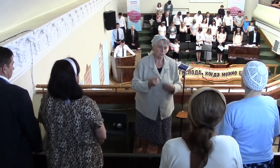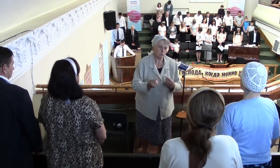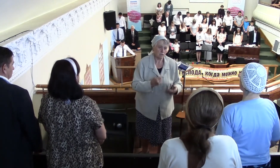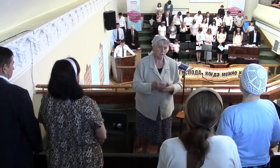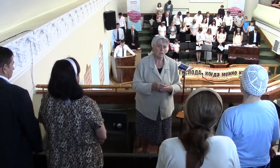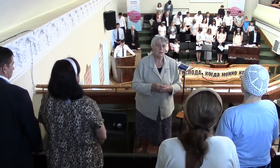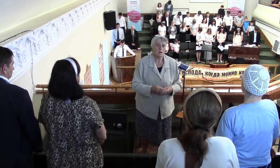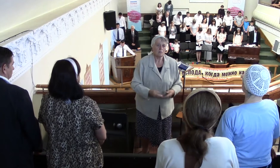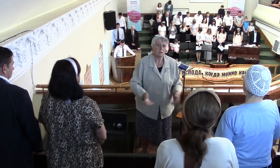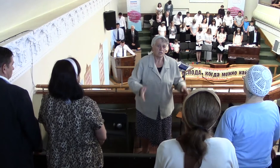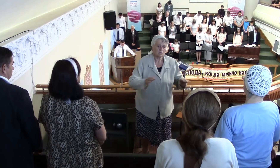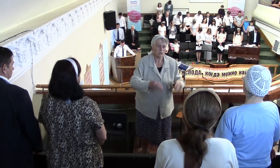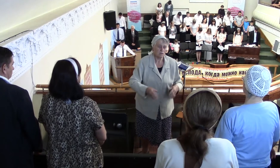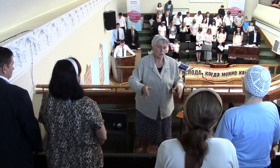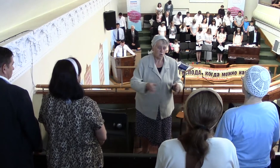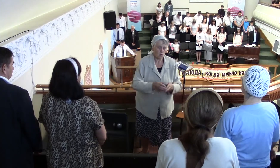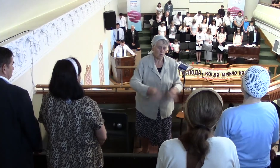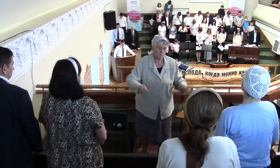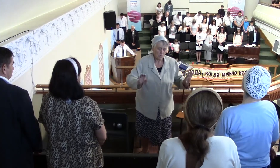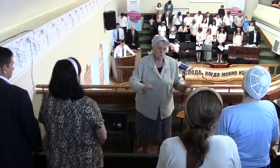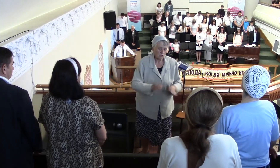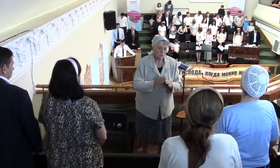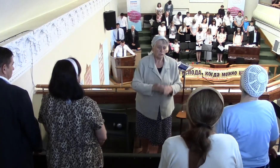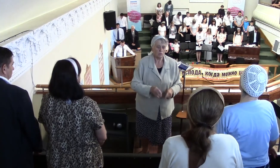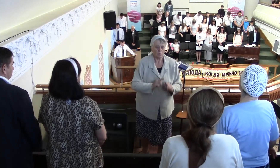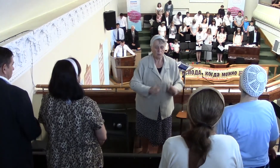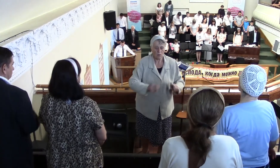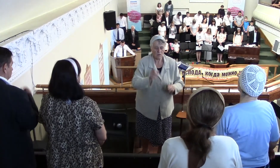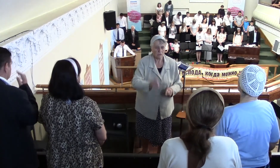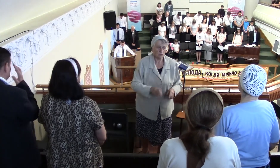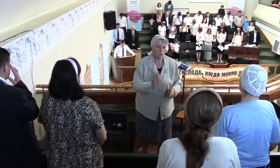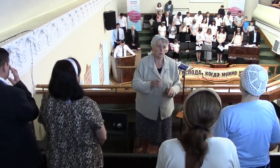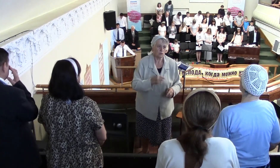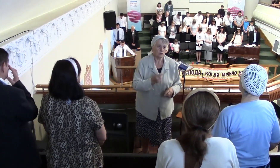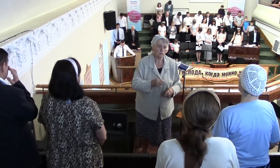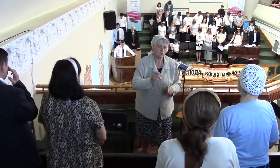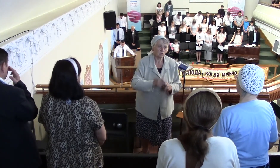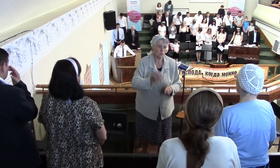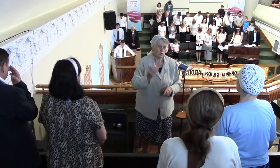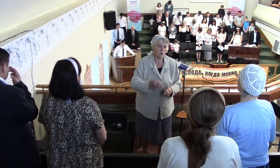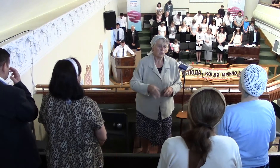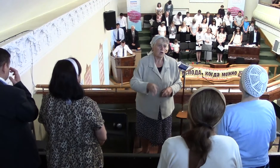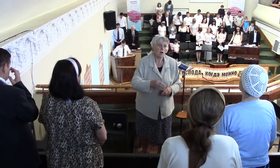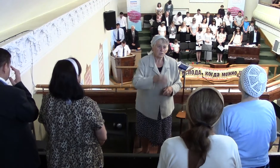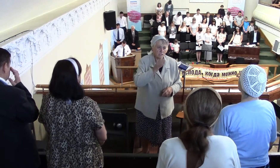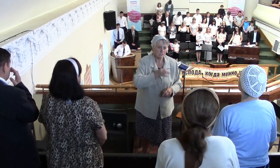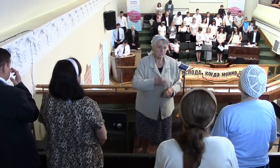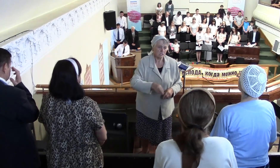Тебе славу, проповедников, которые будут передавать Твое Слово. На Тебя мы уповаем, наш вечный Бог, Отец и